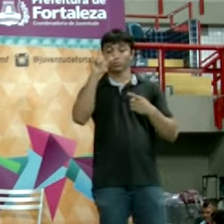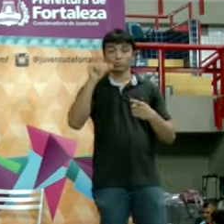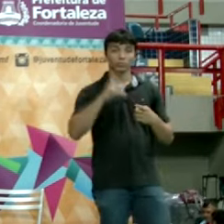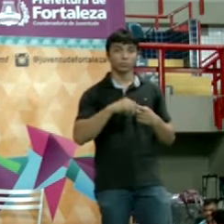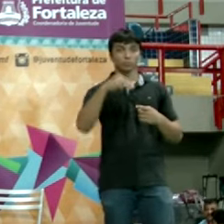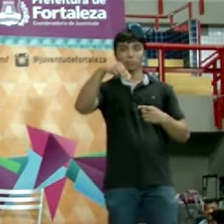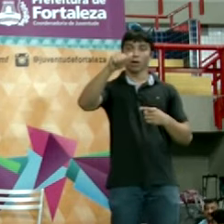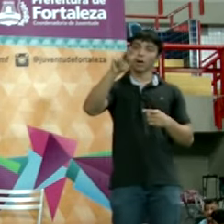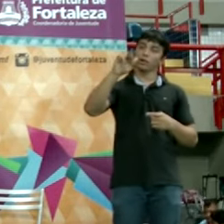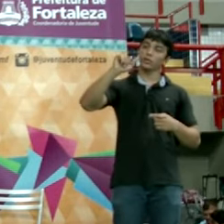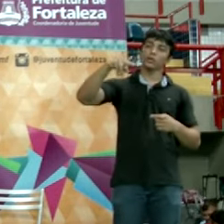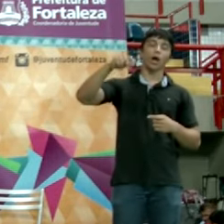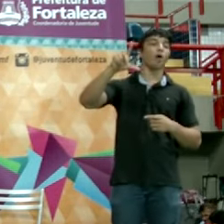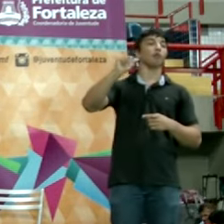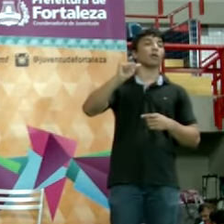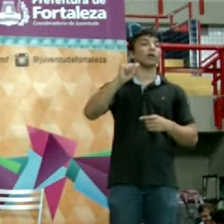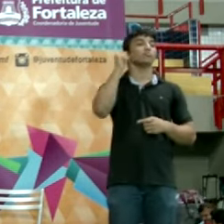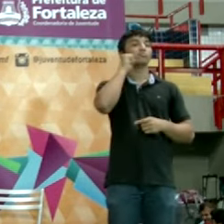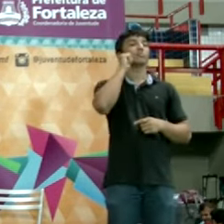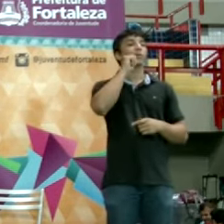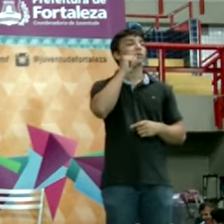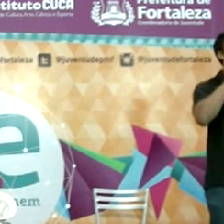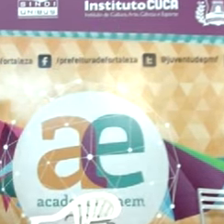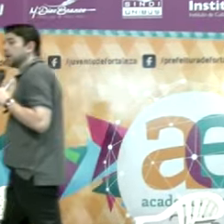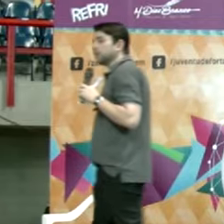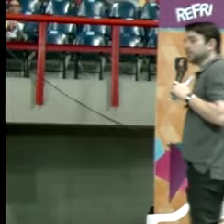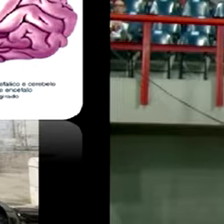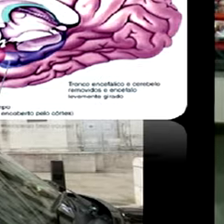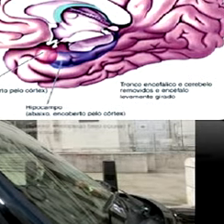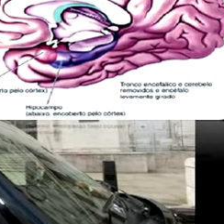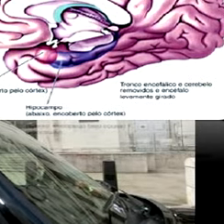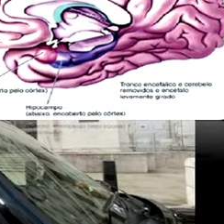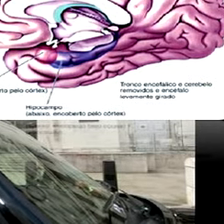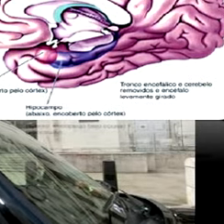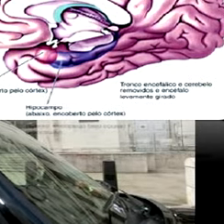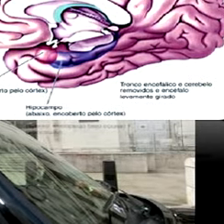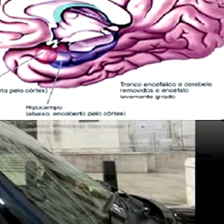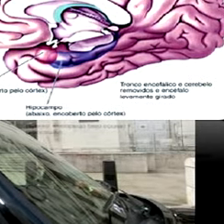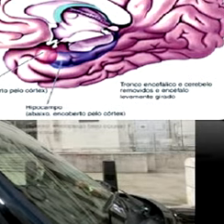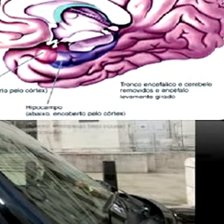vai para Marinalva. Cadê ela? Marinalva.